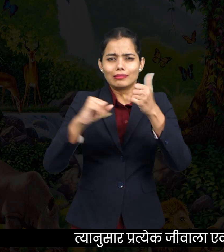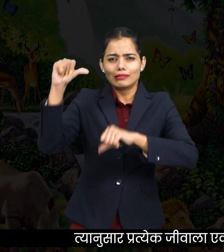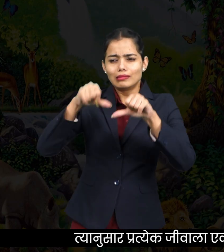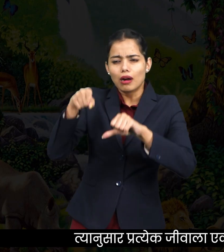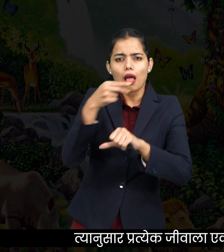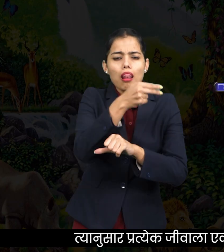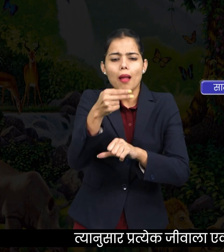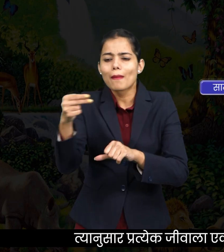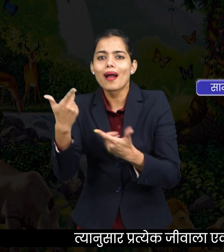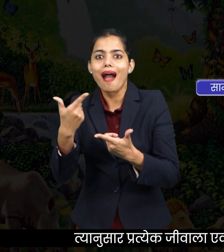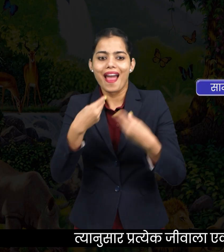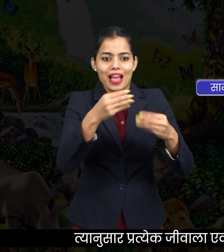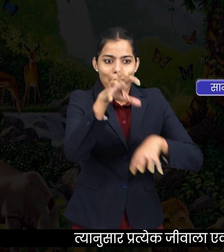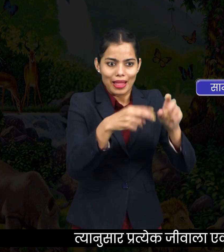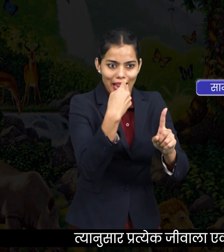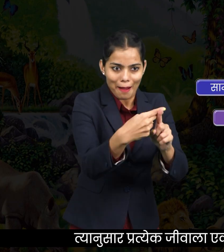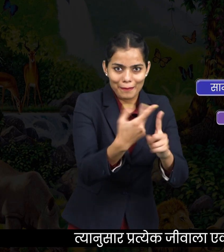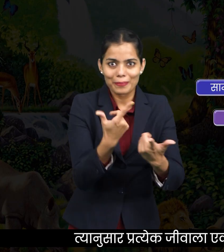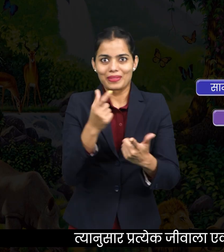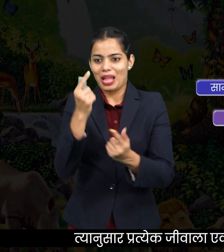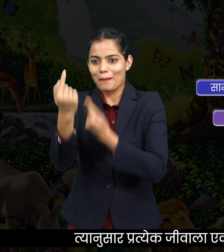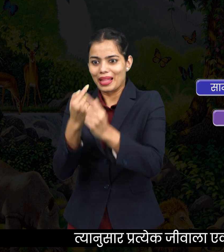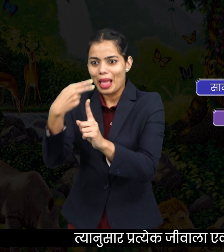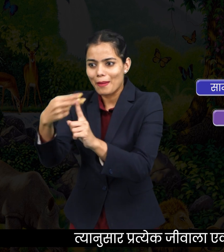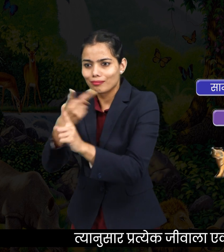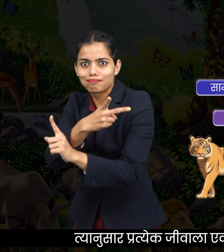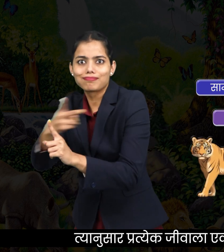त्यानुसार प्रत्येक जीवाला एक वैज्ञानिक नाव देण्यात आले आहे.